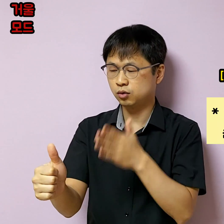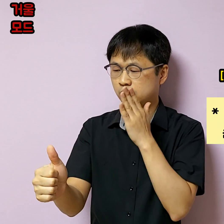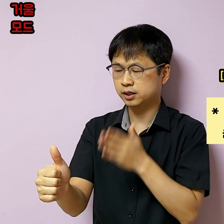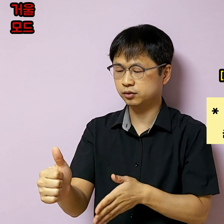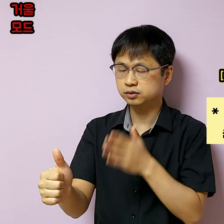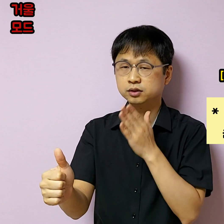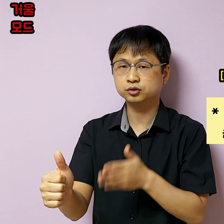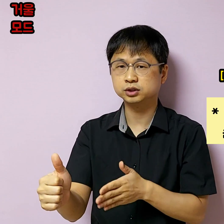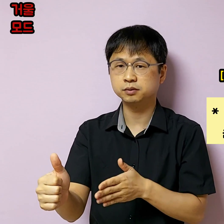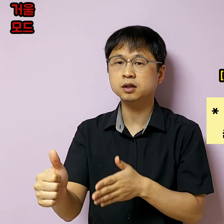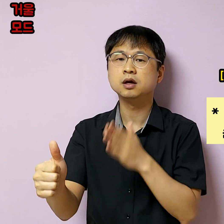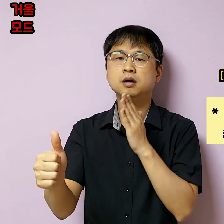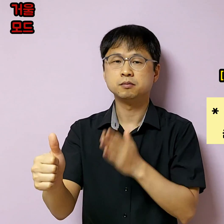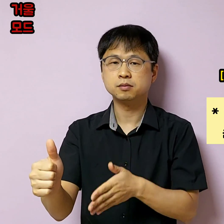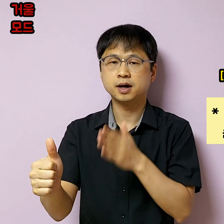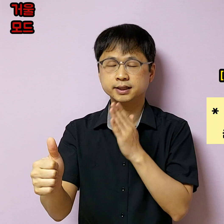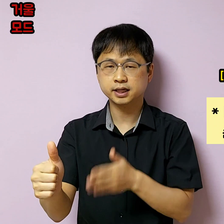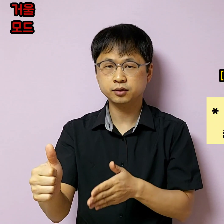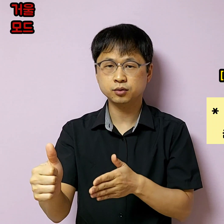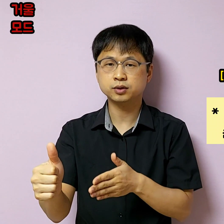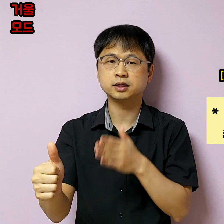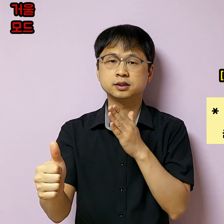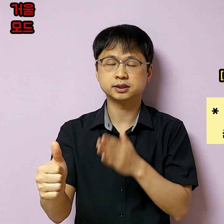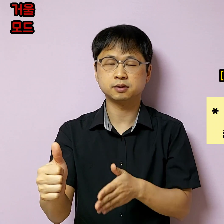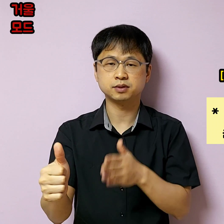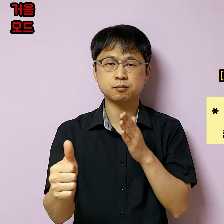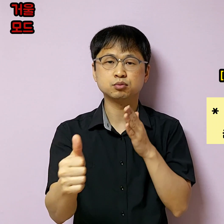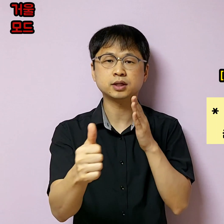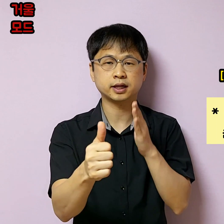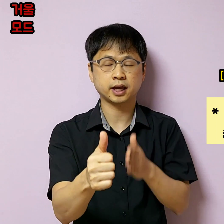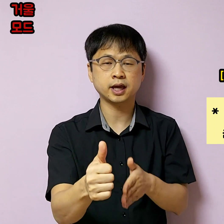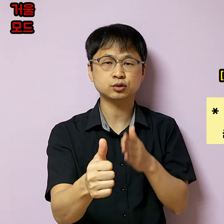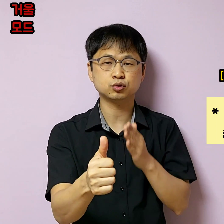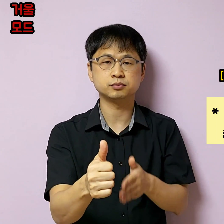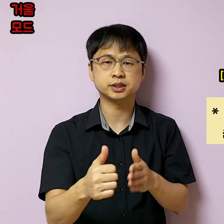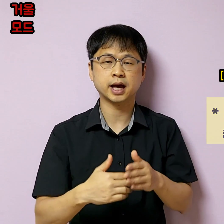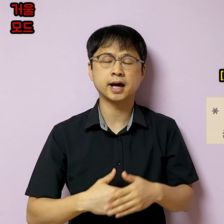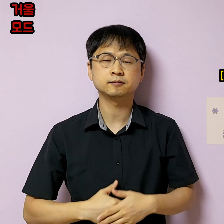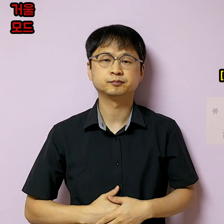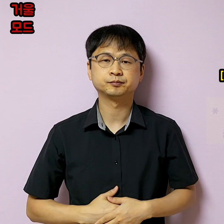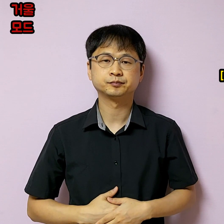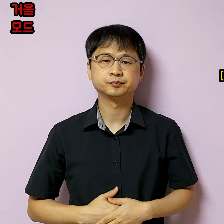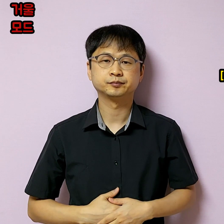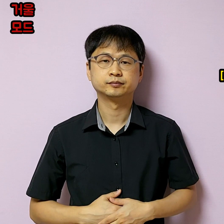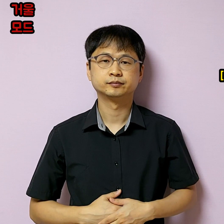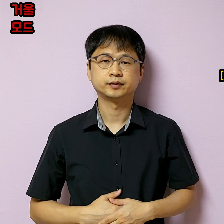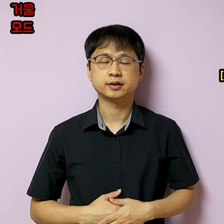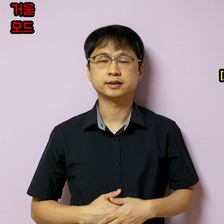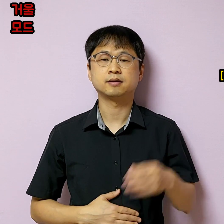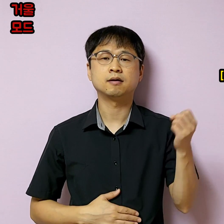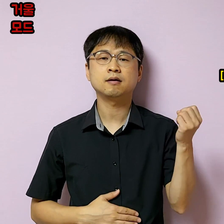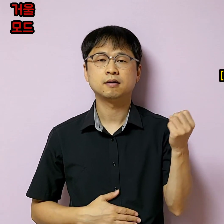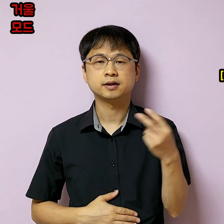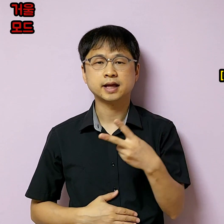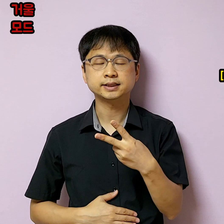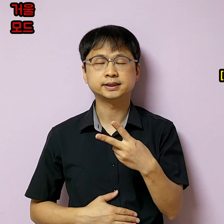손날로 아래로 흔들어 주시면 뭐뭐 하세요 라는 뜻이 됩니다. 부탁의 수어입니다. 네, 그래서